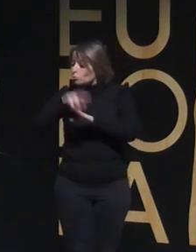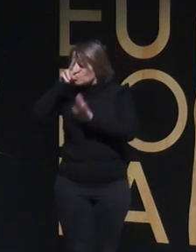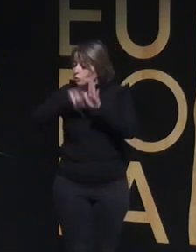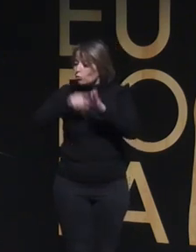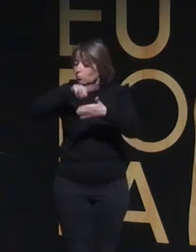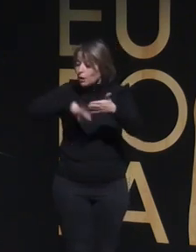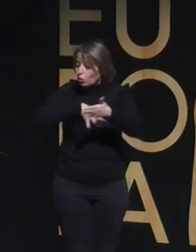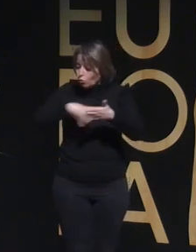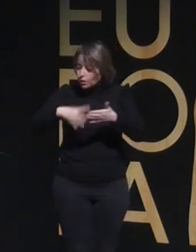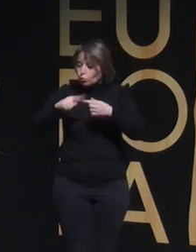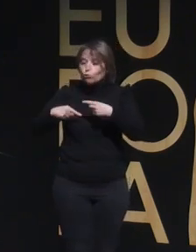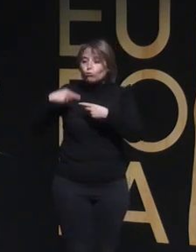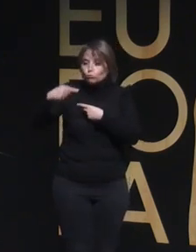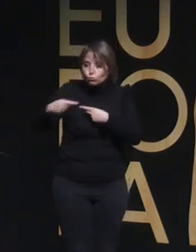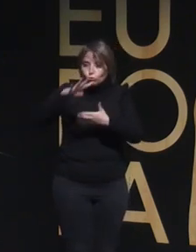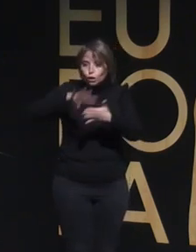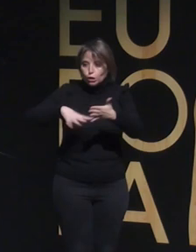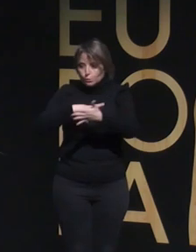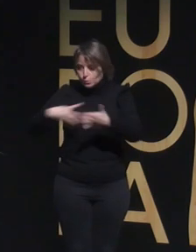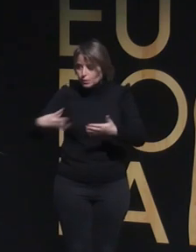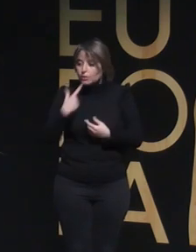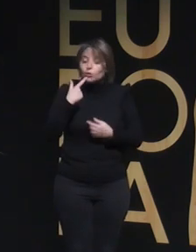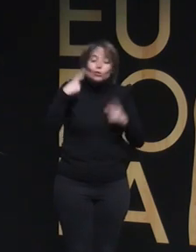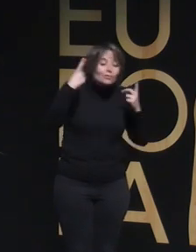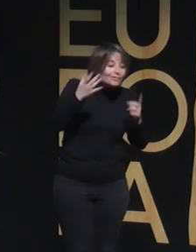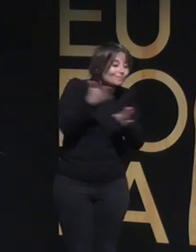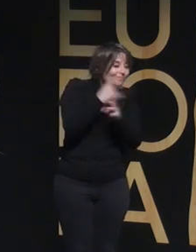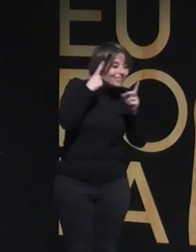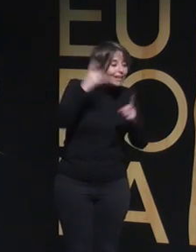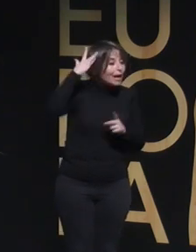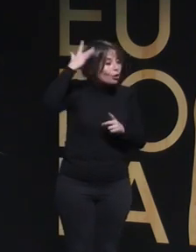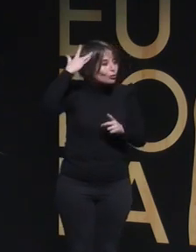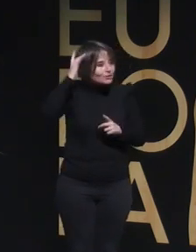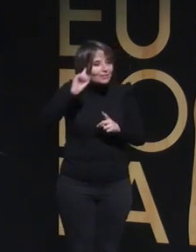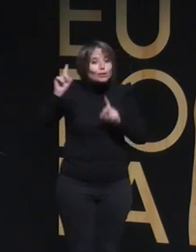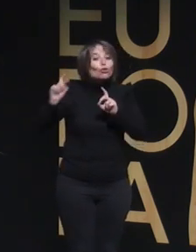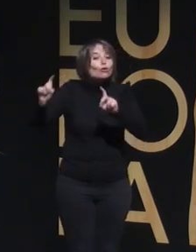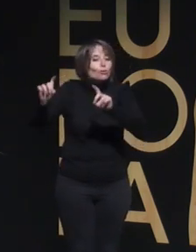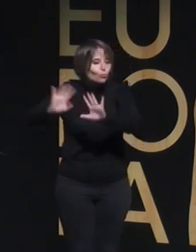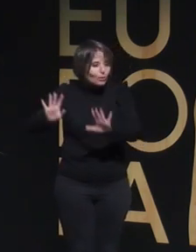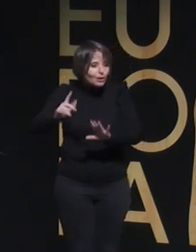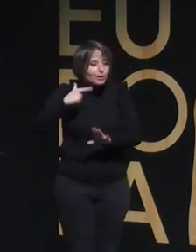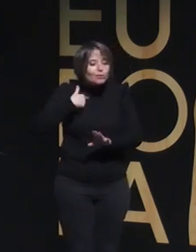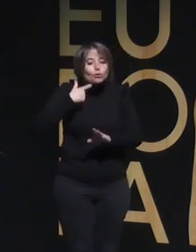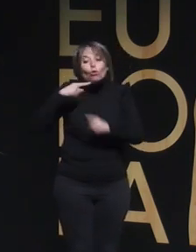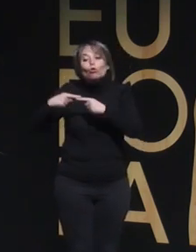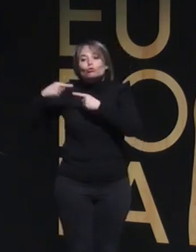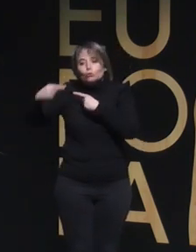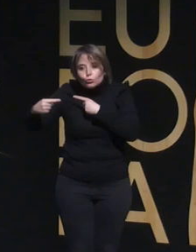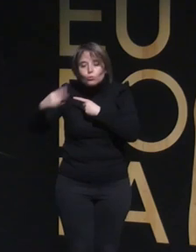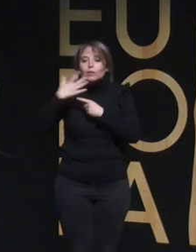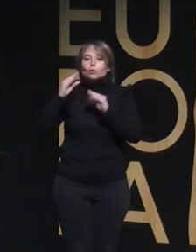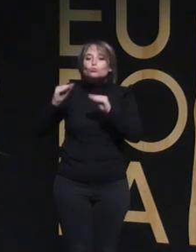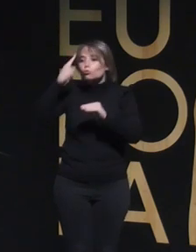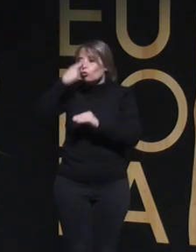horario, tiene una consecuencia en su horario. Y lo que estoy intentando, adolescente, no le estoy enseñando a educar, le estoy enseñando que tiene una consecuencia en las conductas que